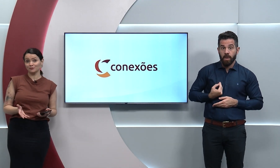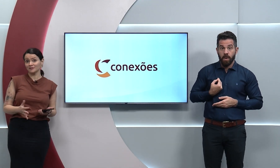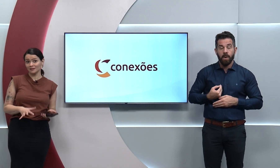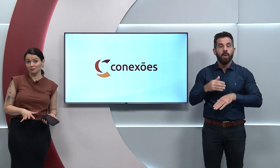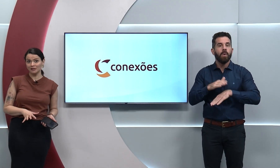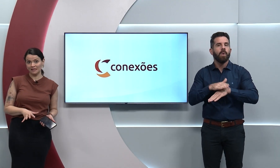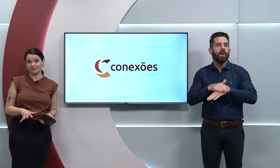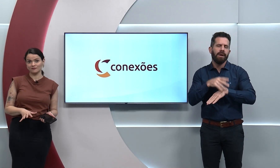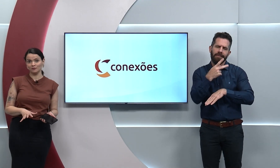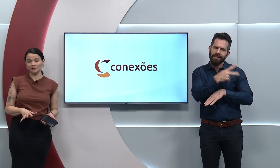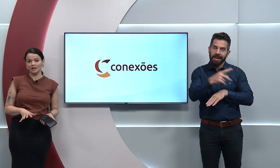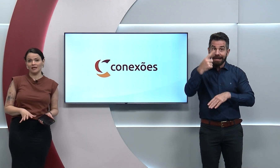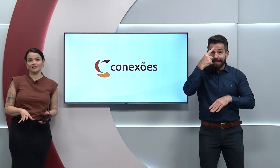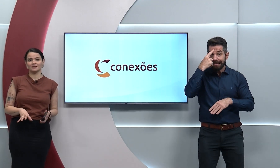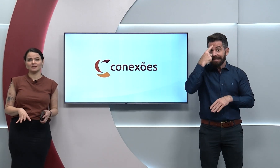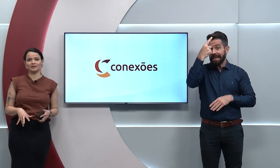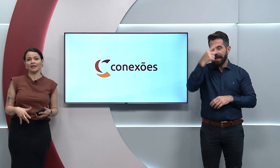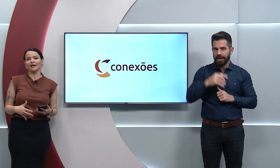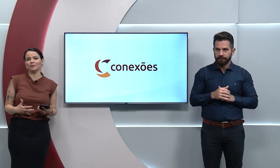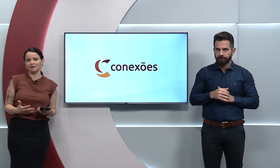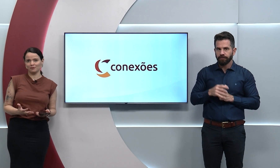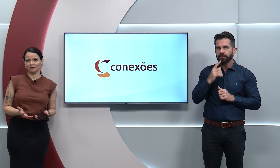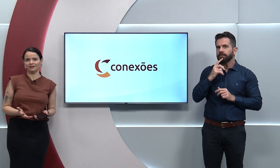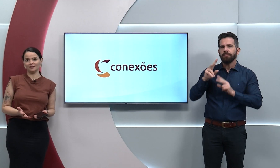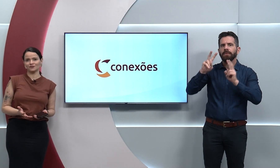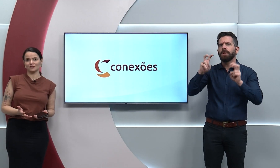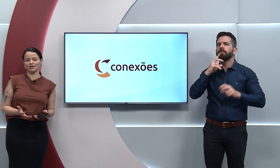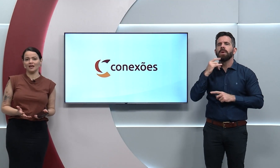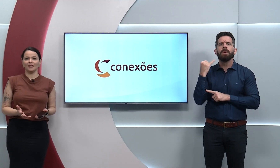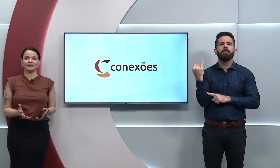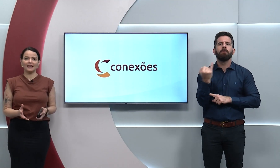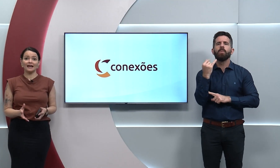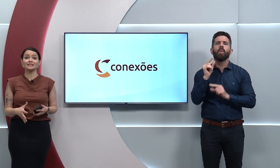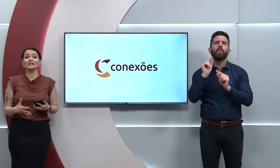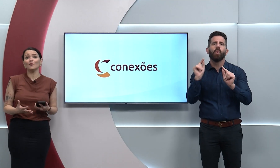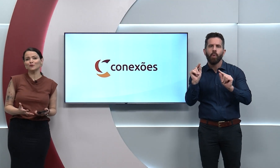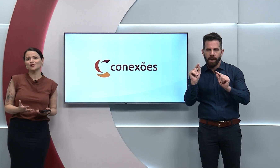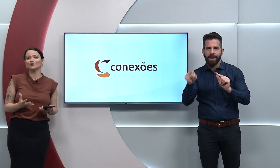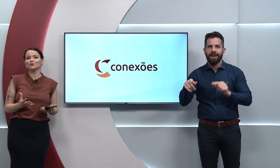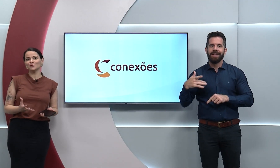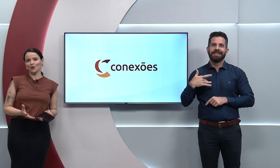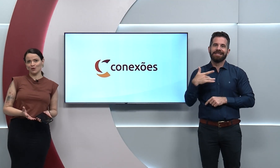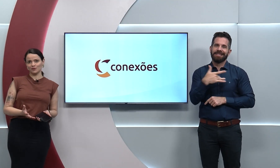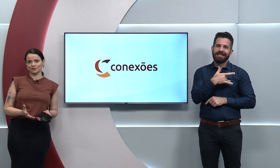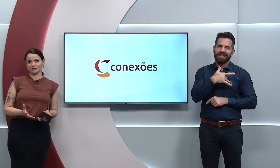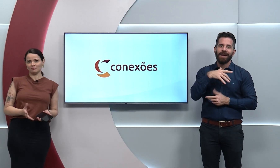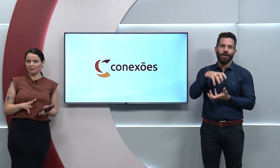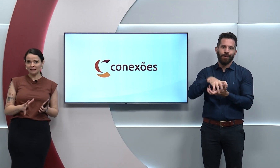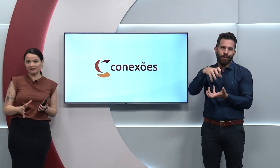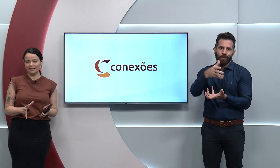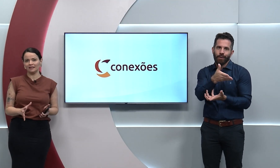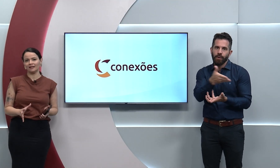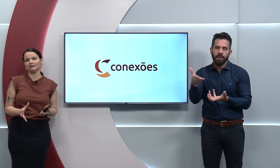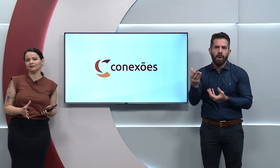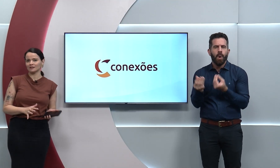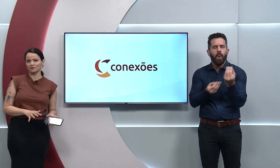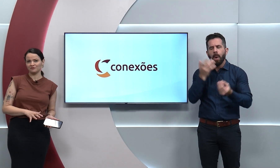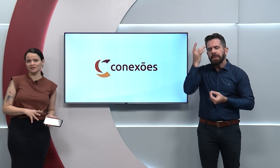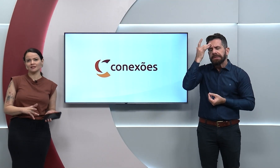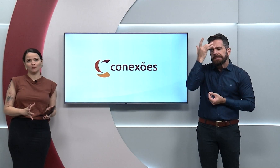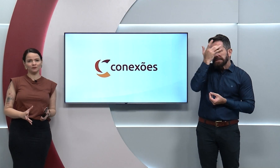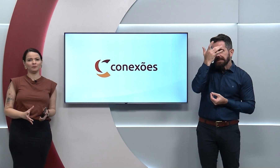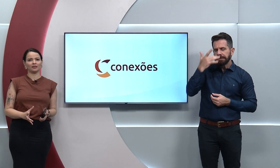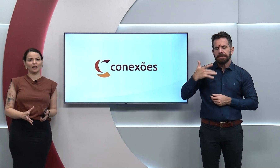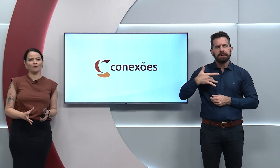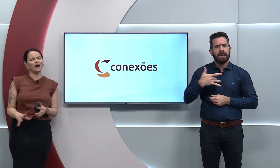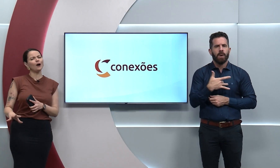matéria produzida por eles, viu? Esse tema importante é a saúde dos idosos. Para manter, tanto a saúde